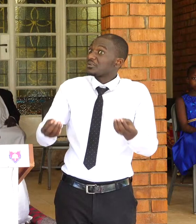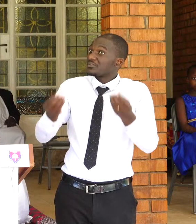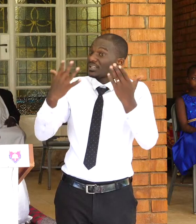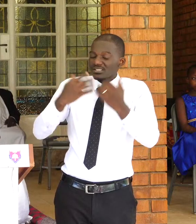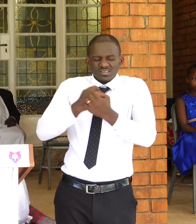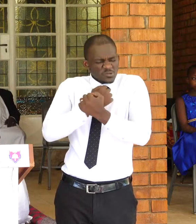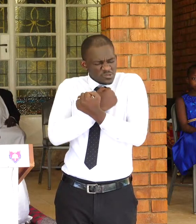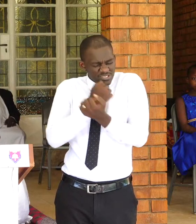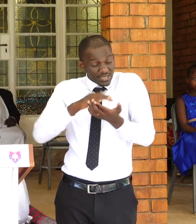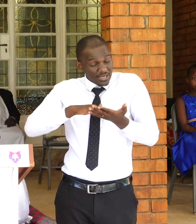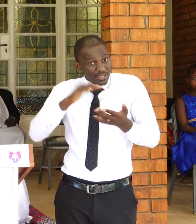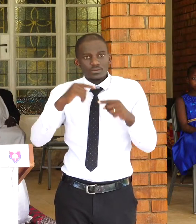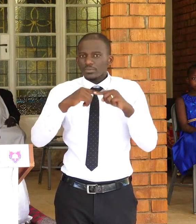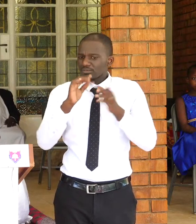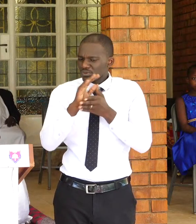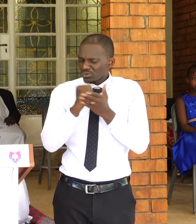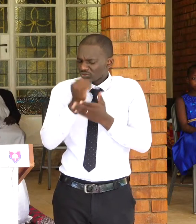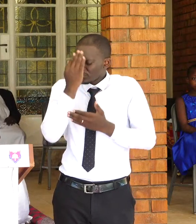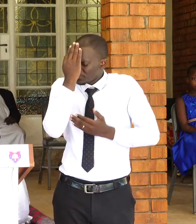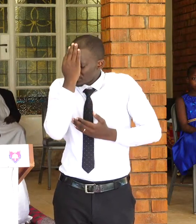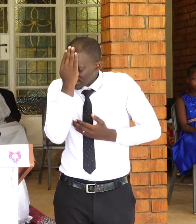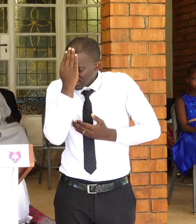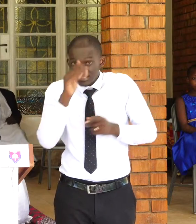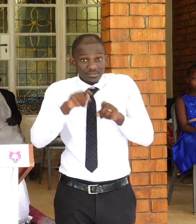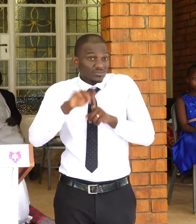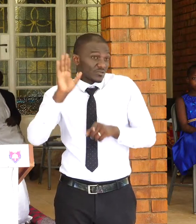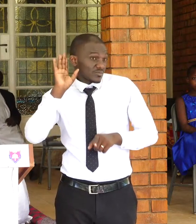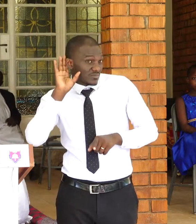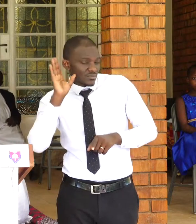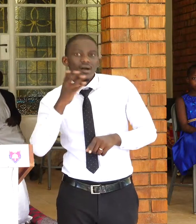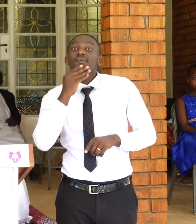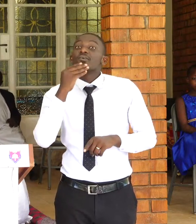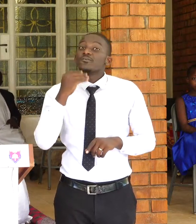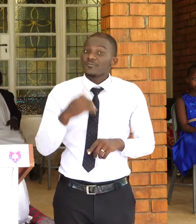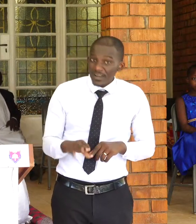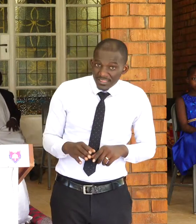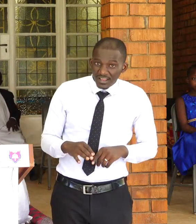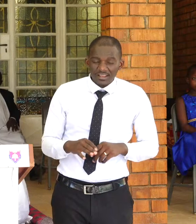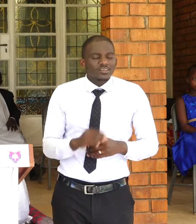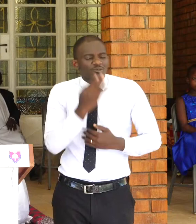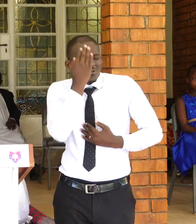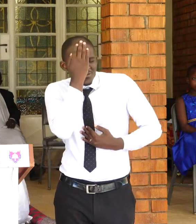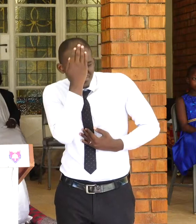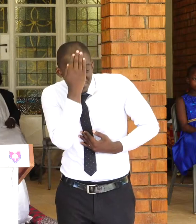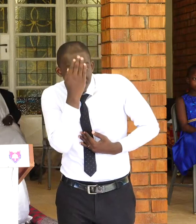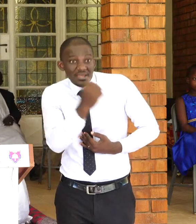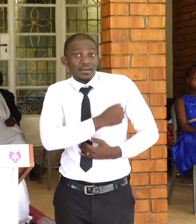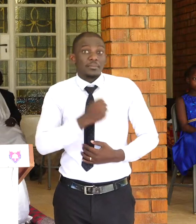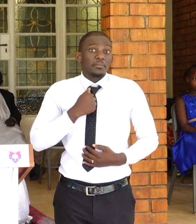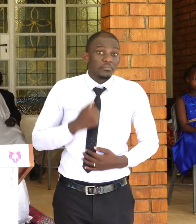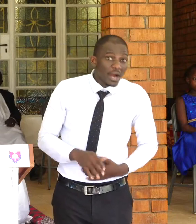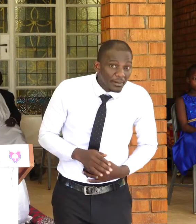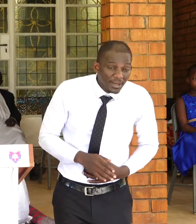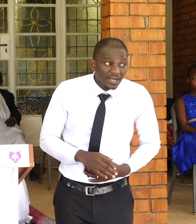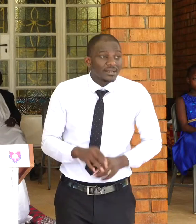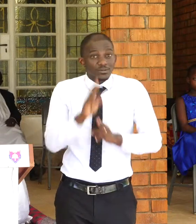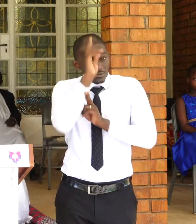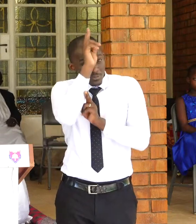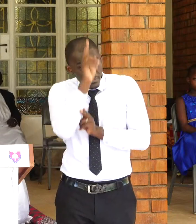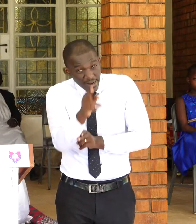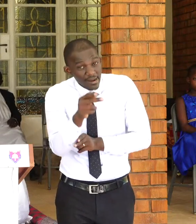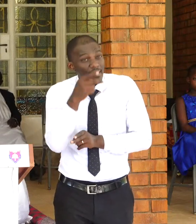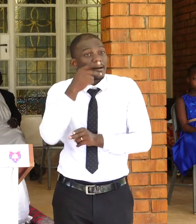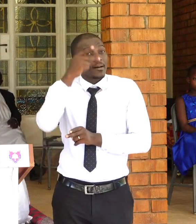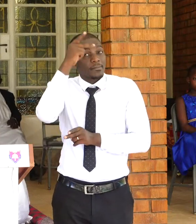nnyo, naye olw'obugonvu n'okuwulira kitaawo, olw'obugonvu n'okuwulira maamawo, olw'obugonvu n'okussa ekitiibwa mu bakadde